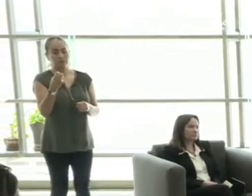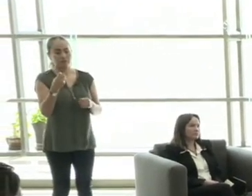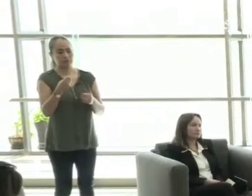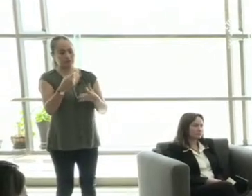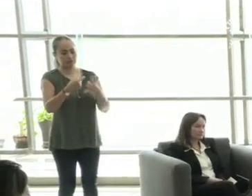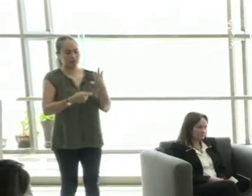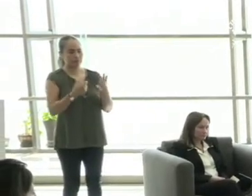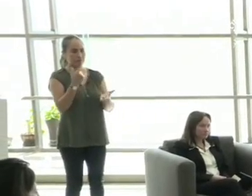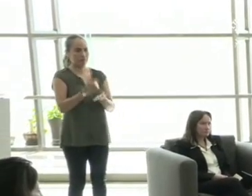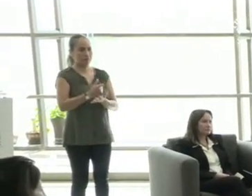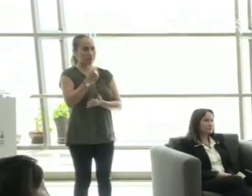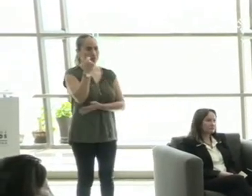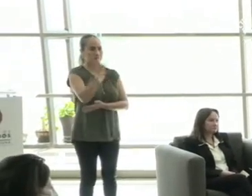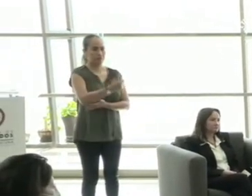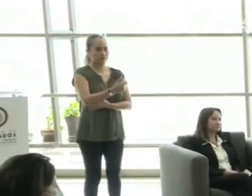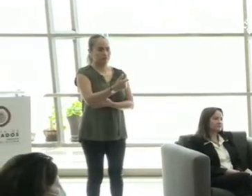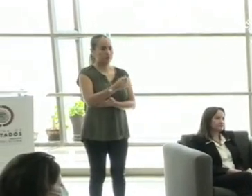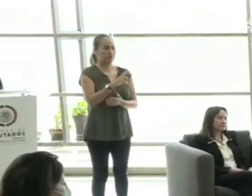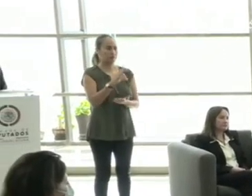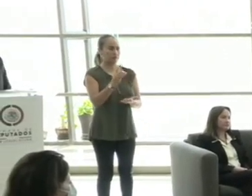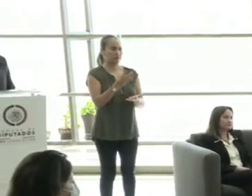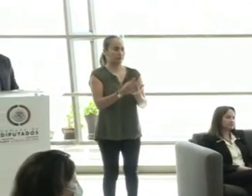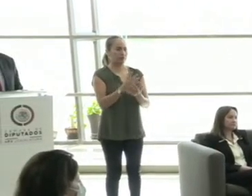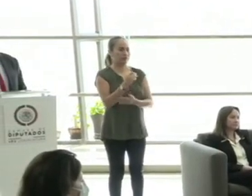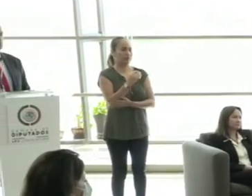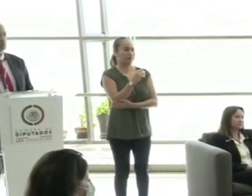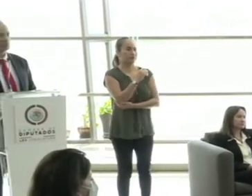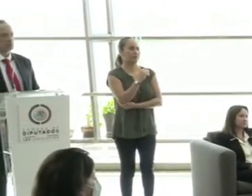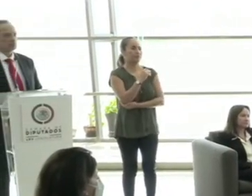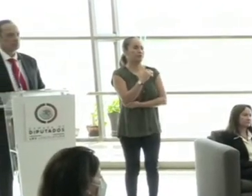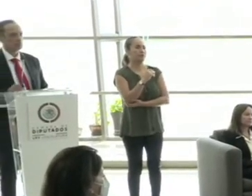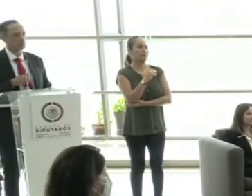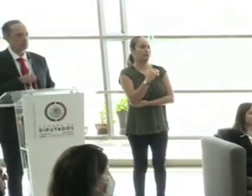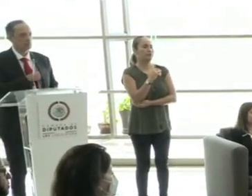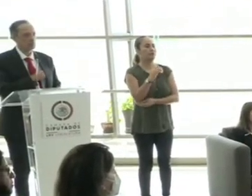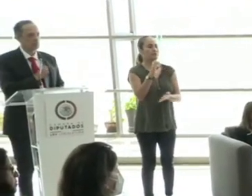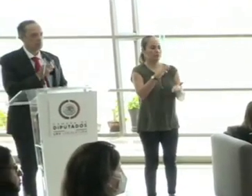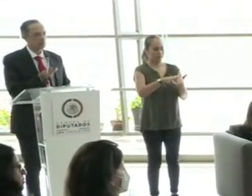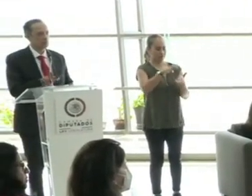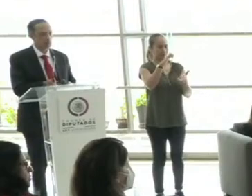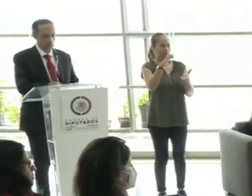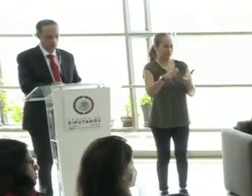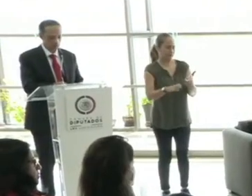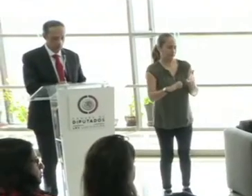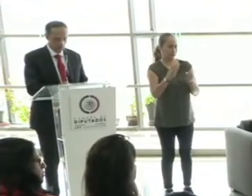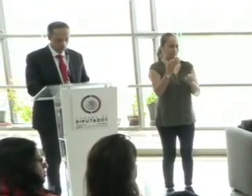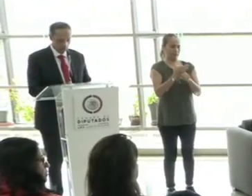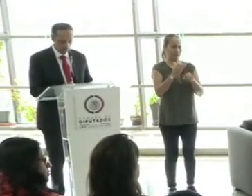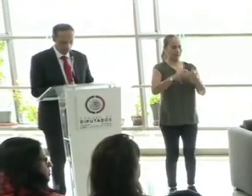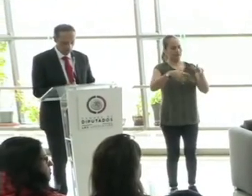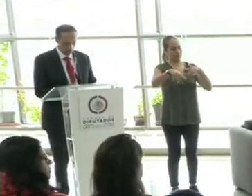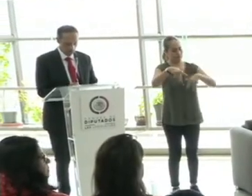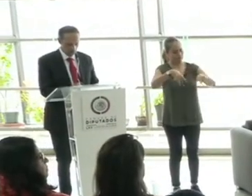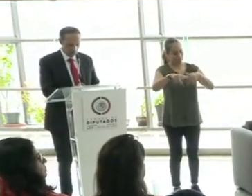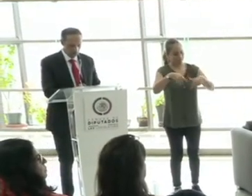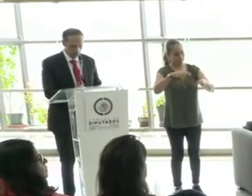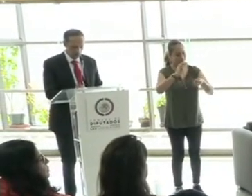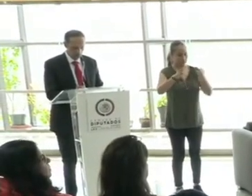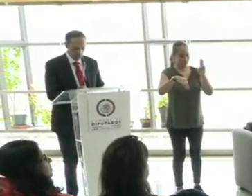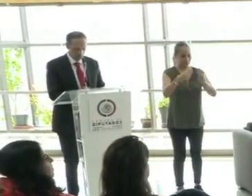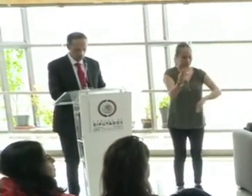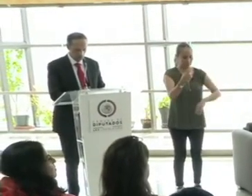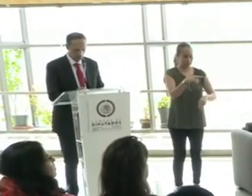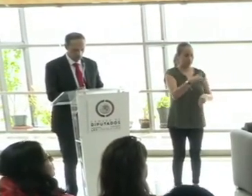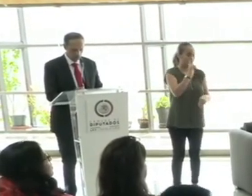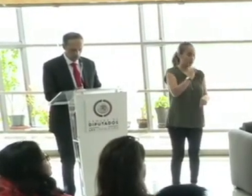los salariales pongo un caso y aprovecho que está el mundial en boga no los salarios de las mujeres